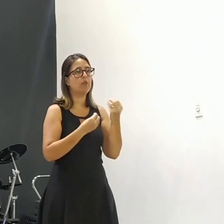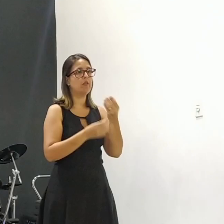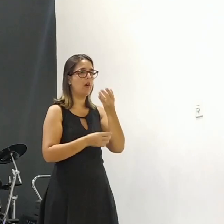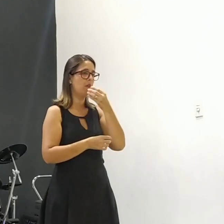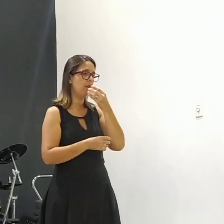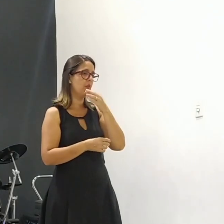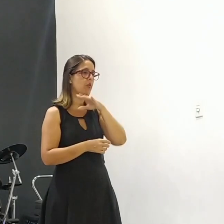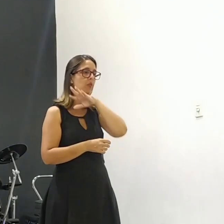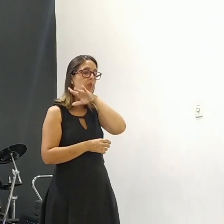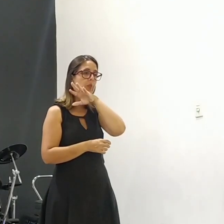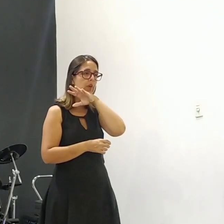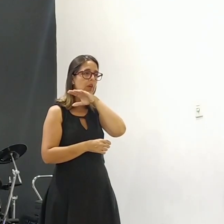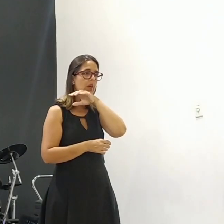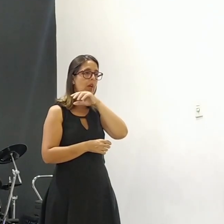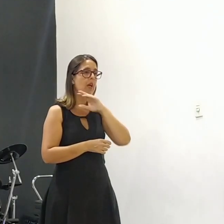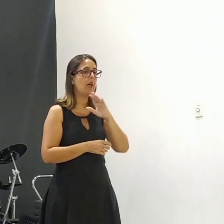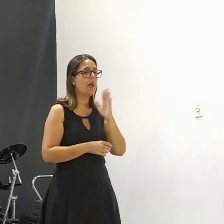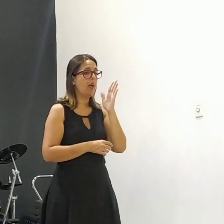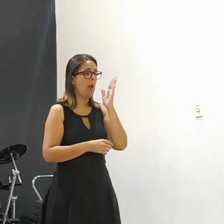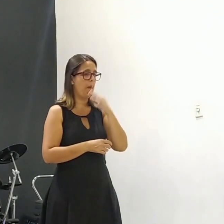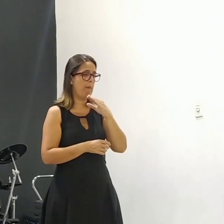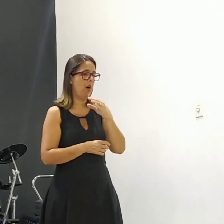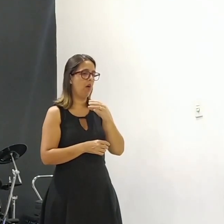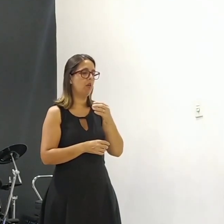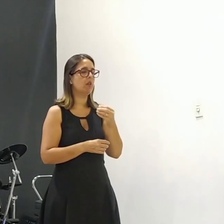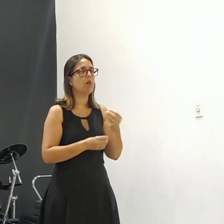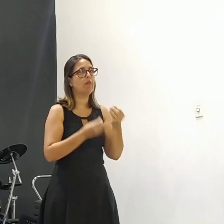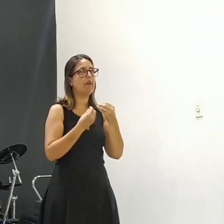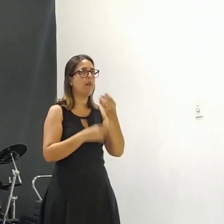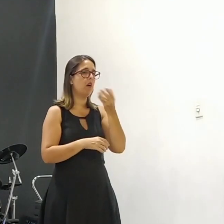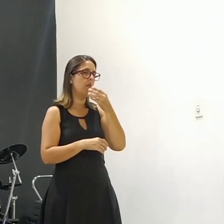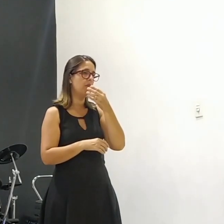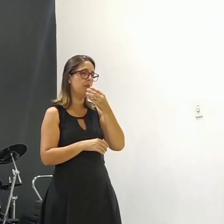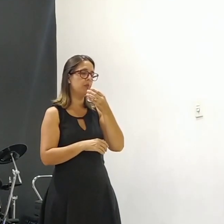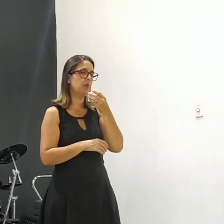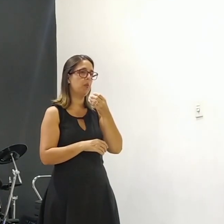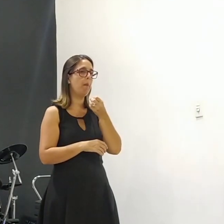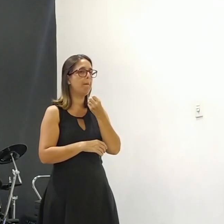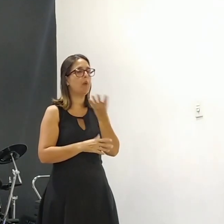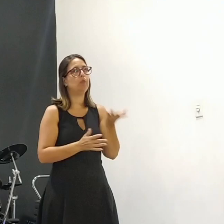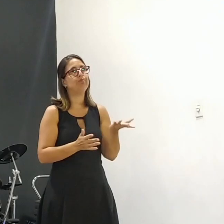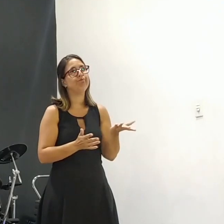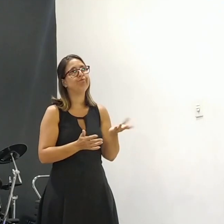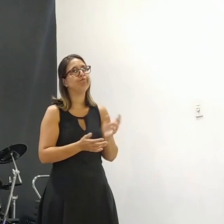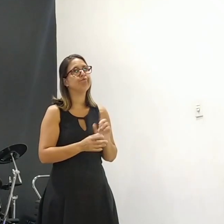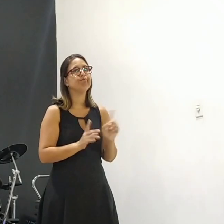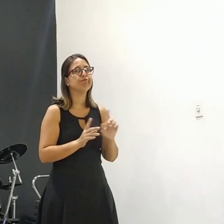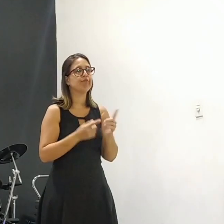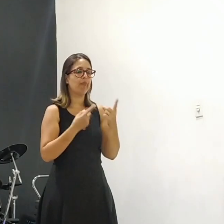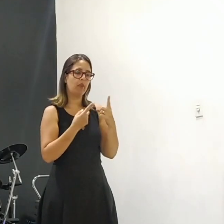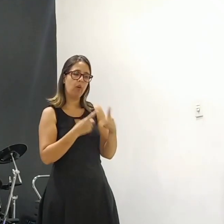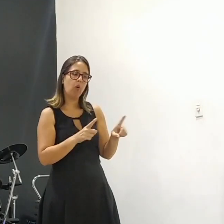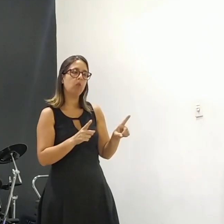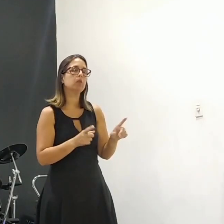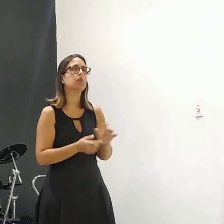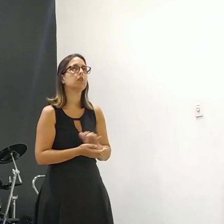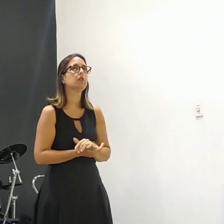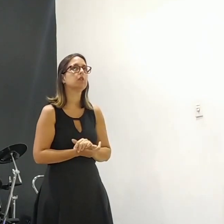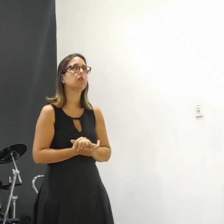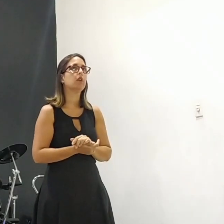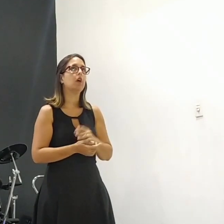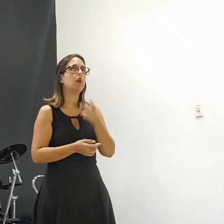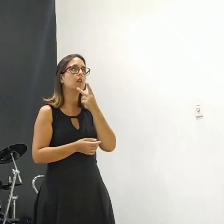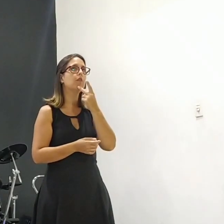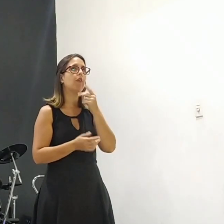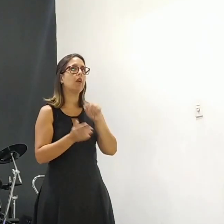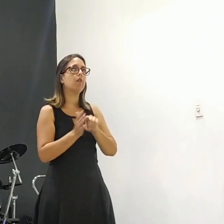mau não pode dar fruto bom, porque é contra a sua natureza. Aí ele diz no 19: toda árvore que não dá